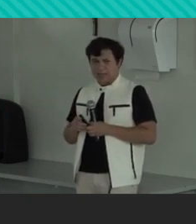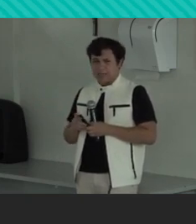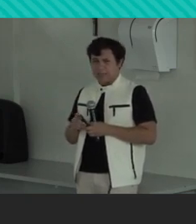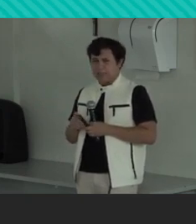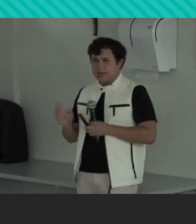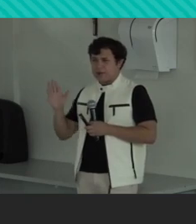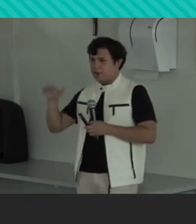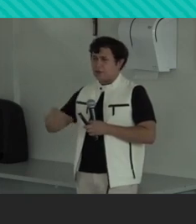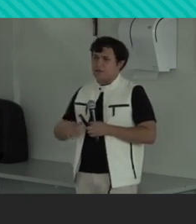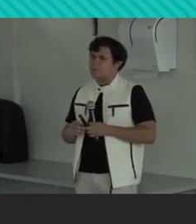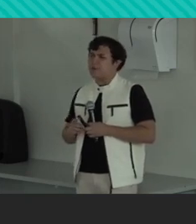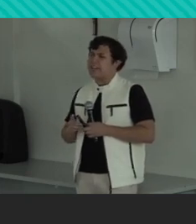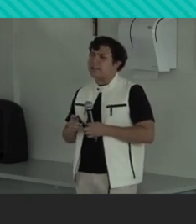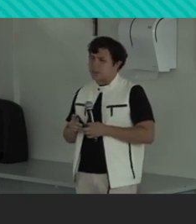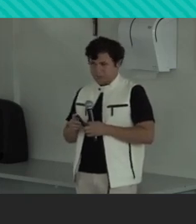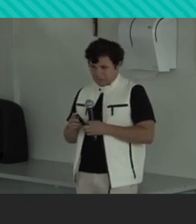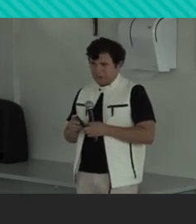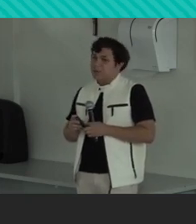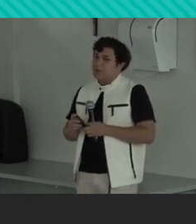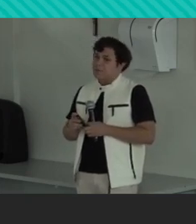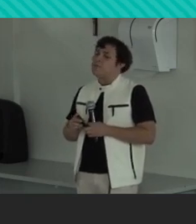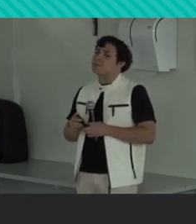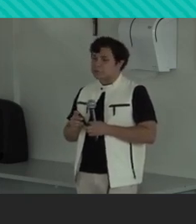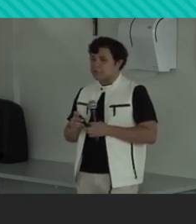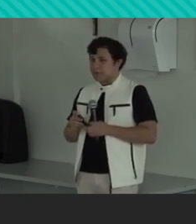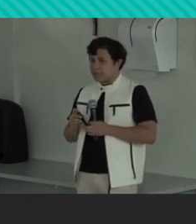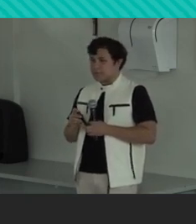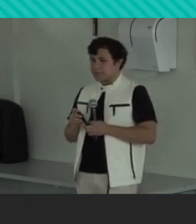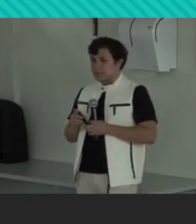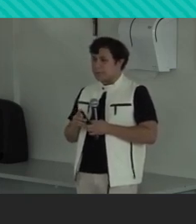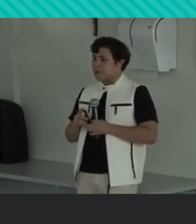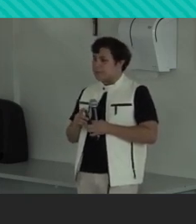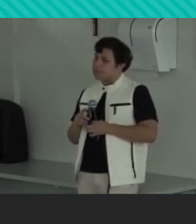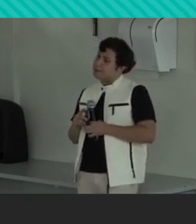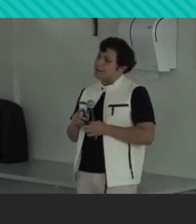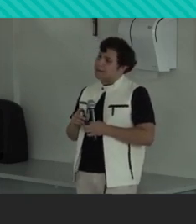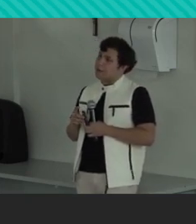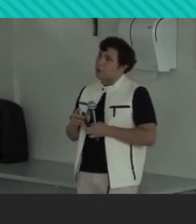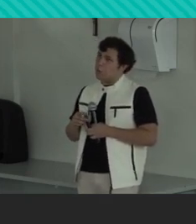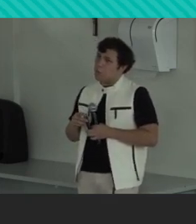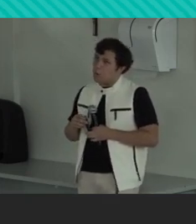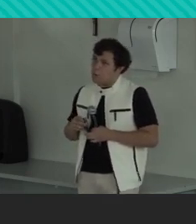señas. No, es un proyecto. Vamos a contratar a intérprete, pero vamos a pagarle como